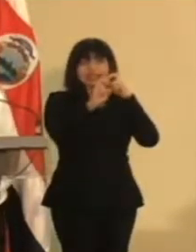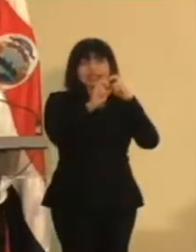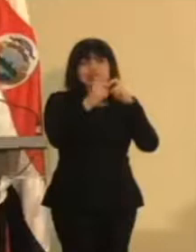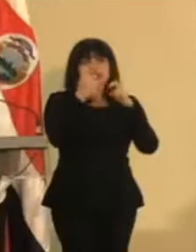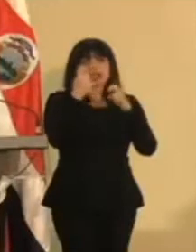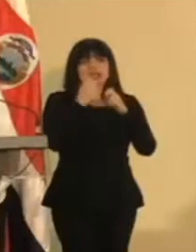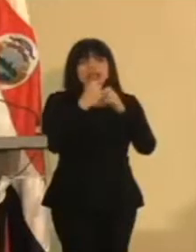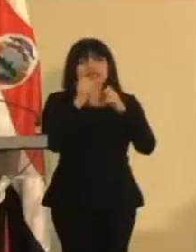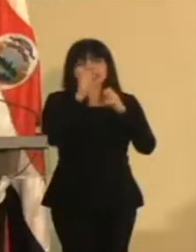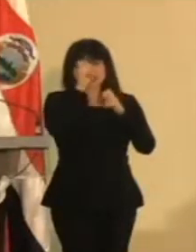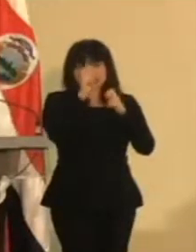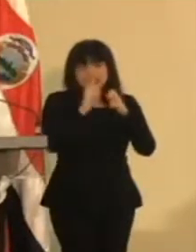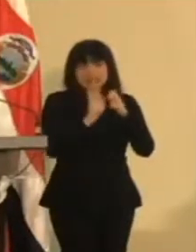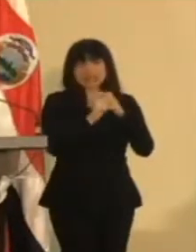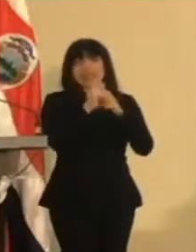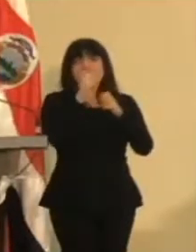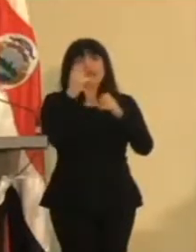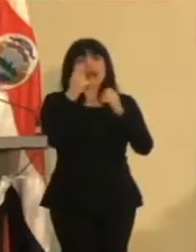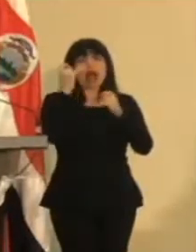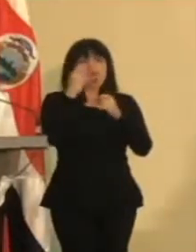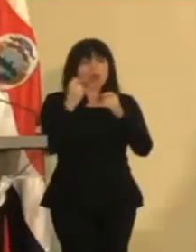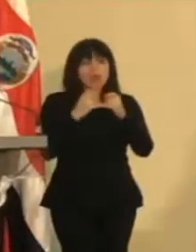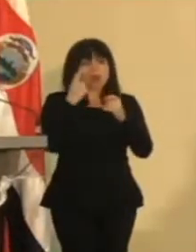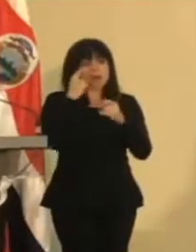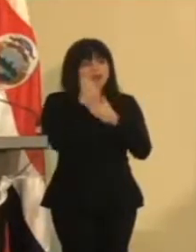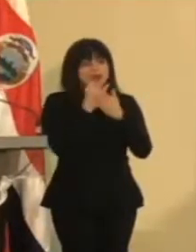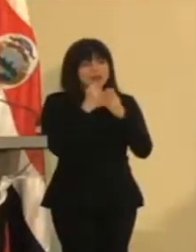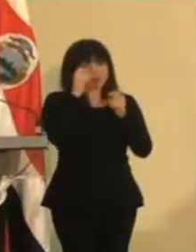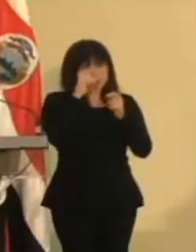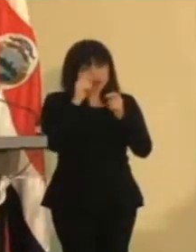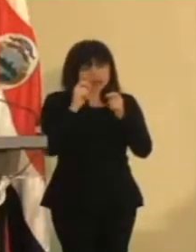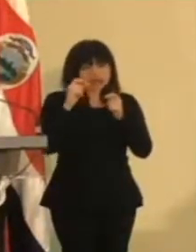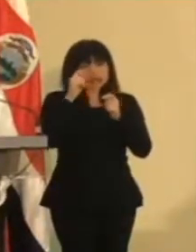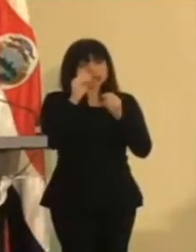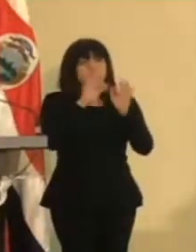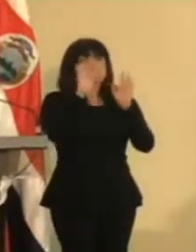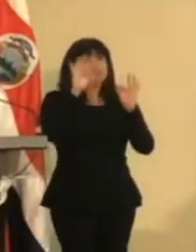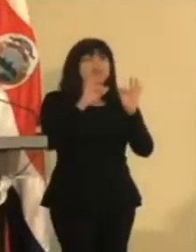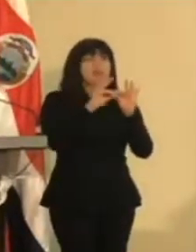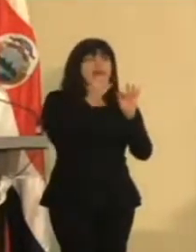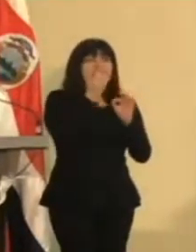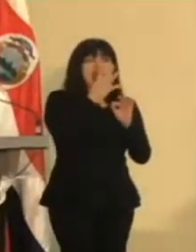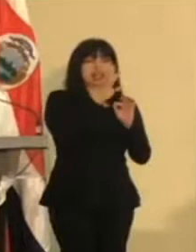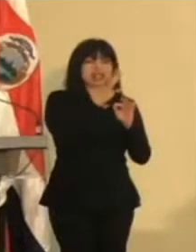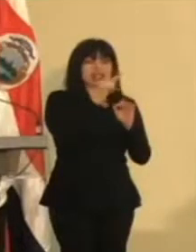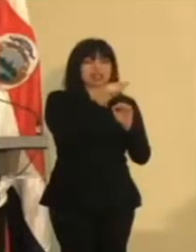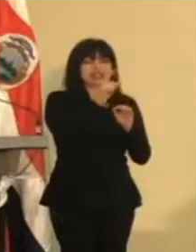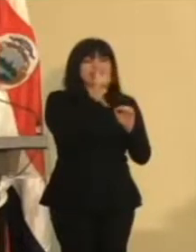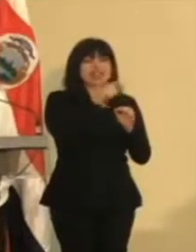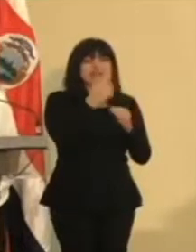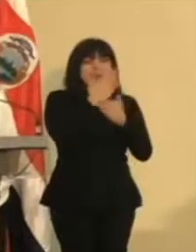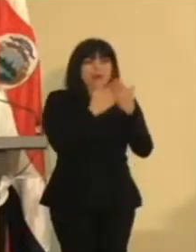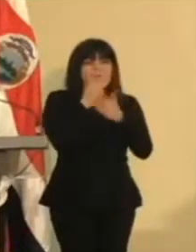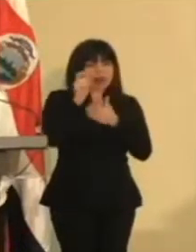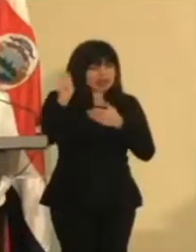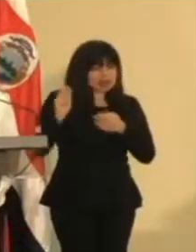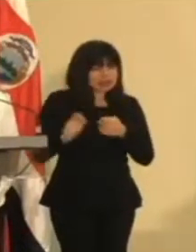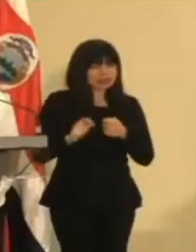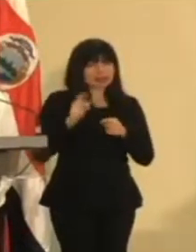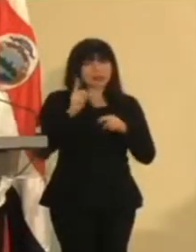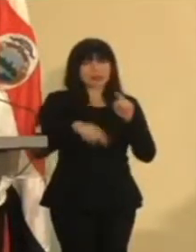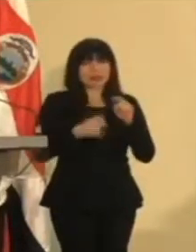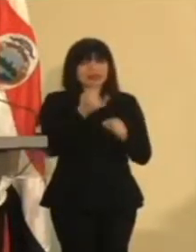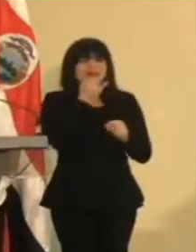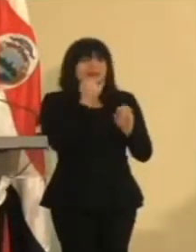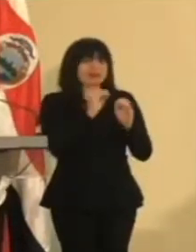los dibujos en ellos. Fui la que usó las fórmulas 14, en la cual había que hacer a mano y no se podía uno equivocar